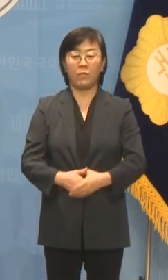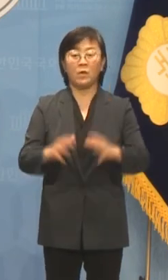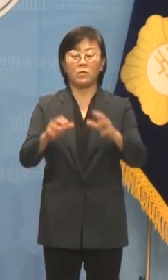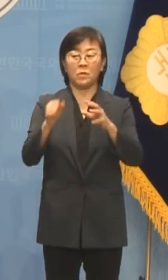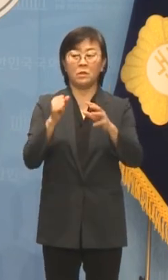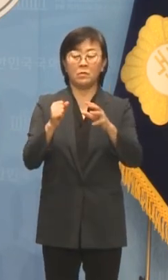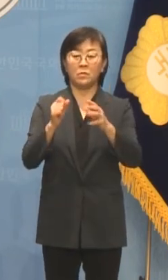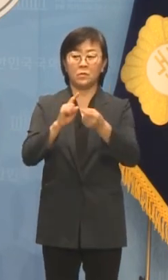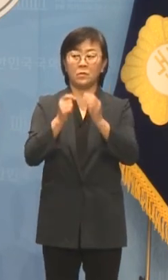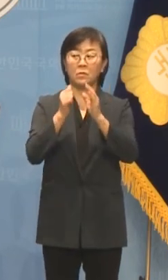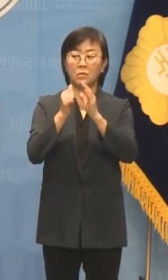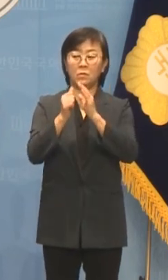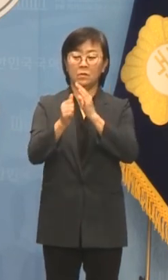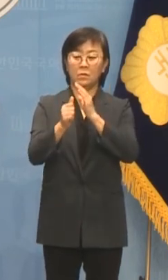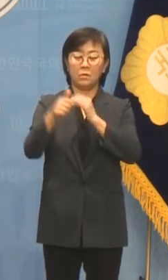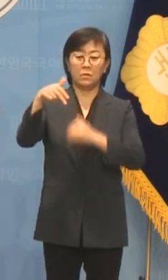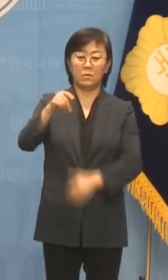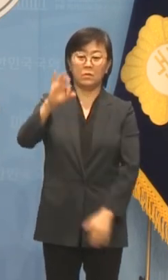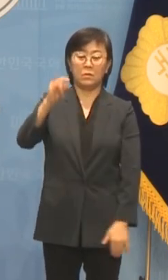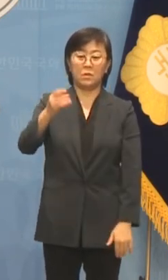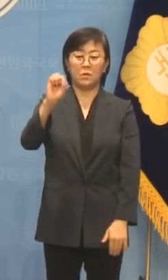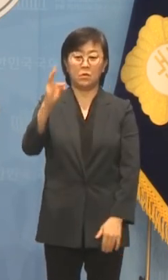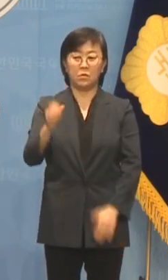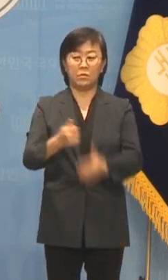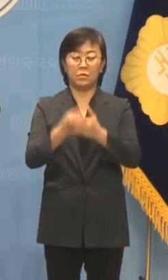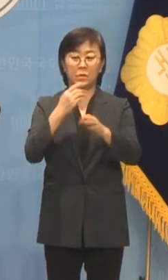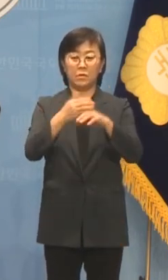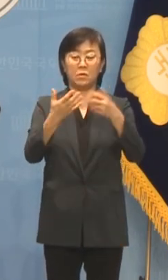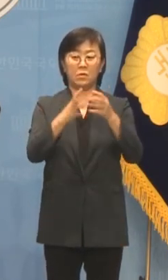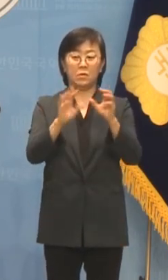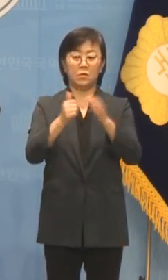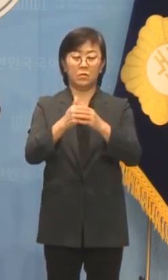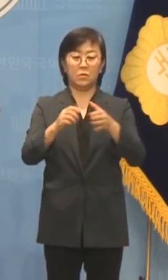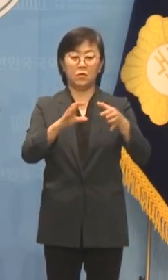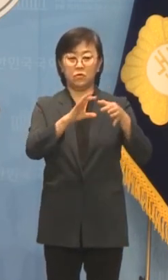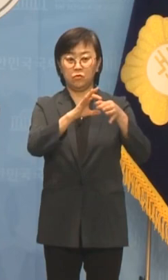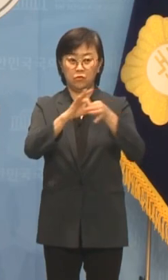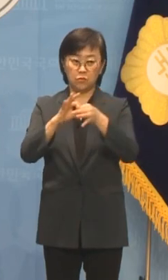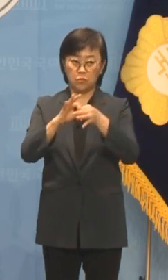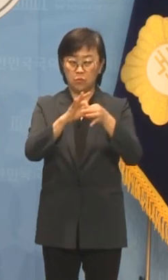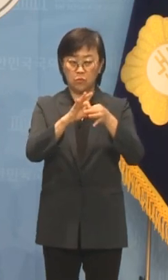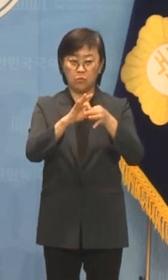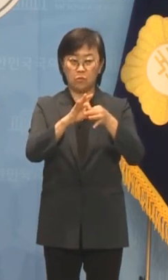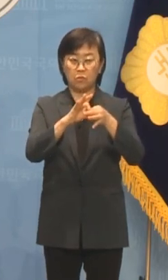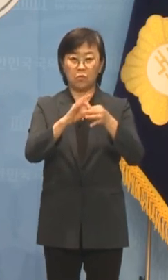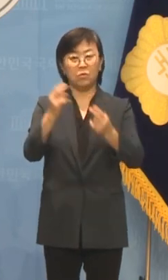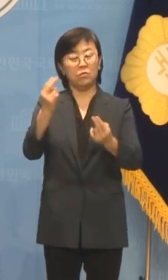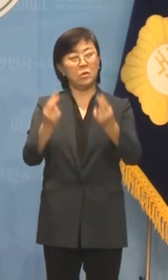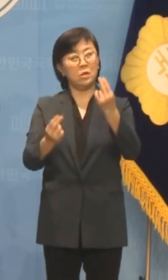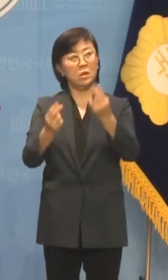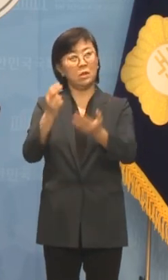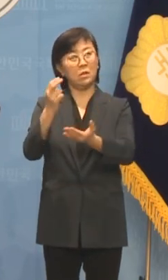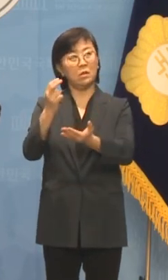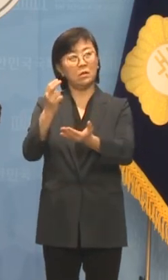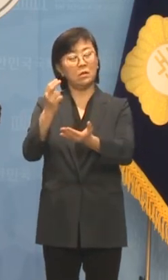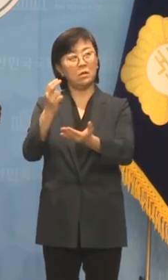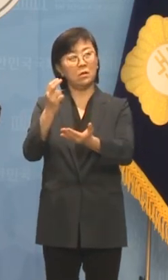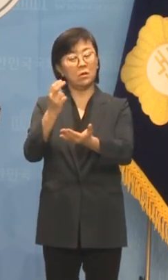국민의힘 원내대변인 정의용입니다. 민주당 준연동형 비례제 유지 입장 관련해서 논평하겠습니다.